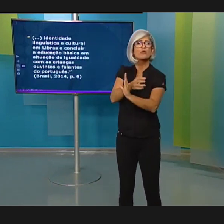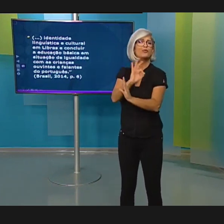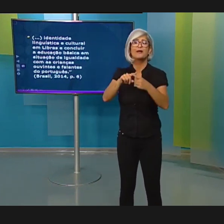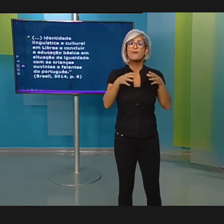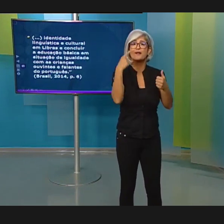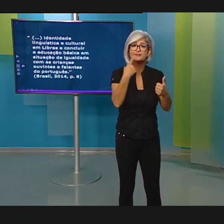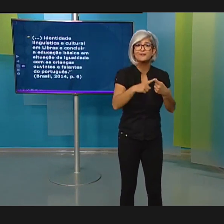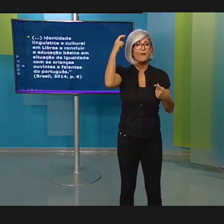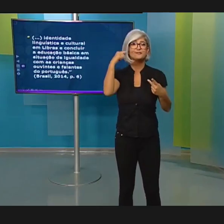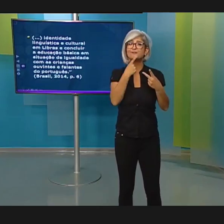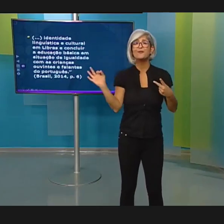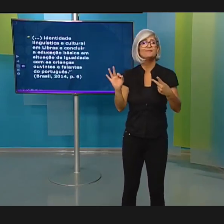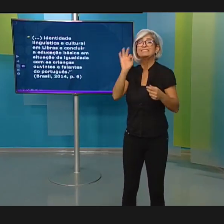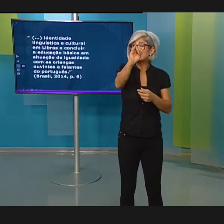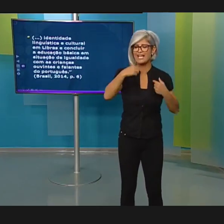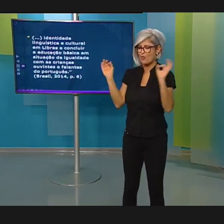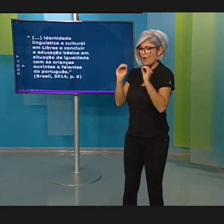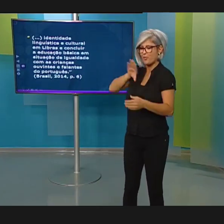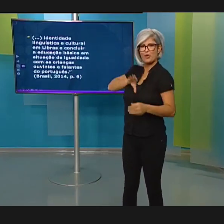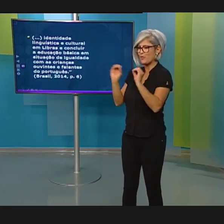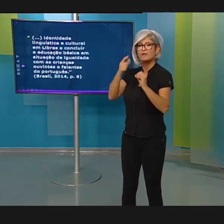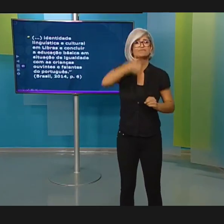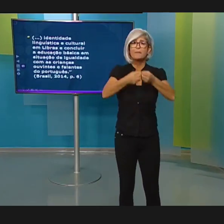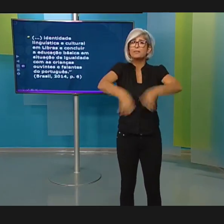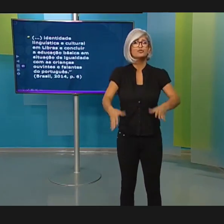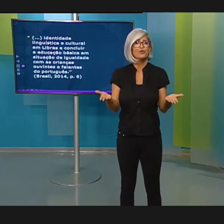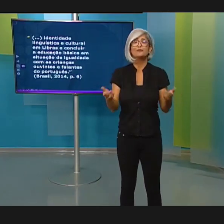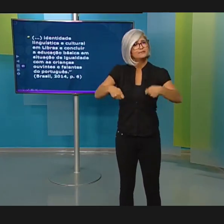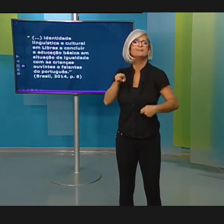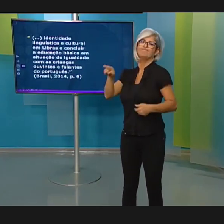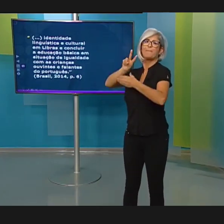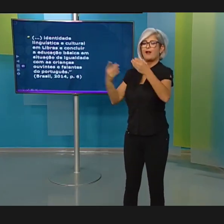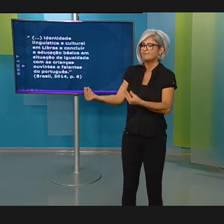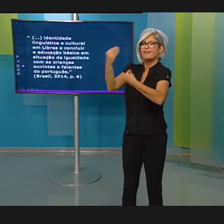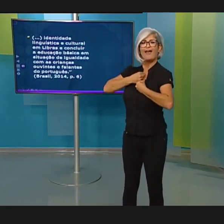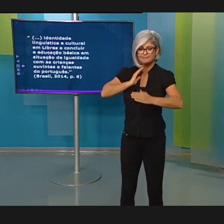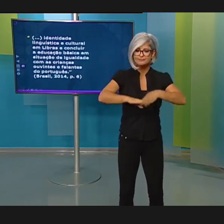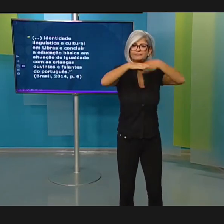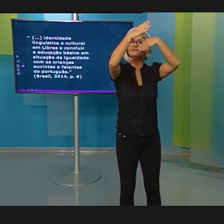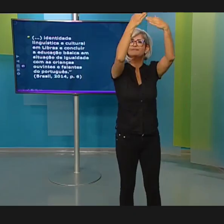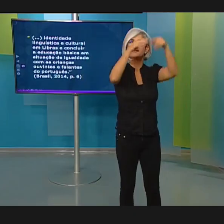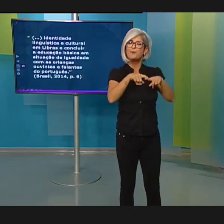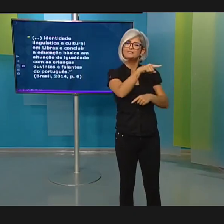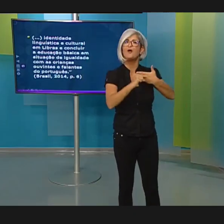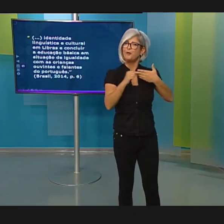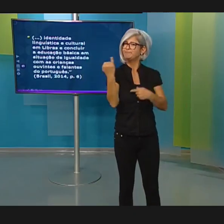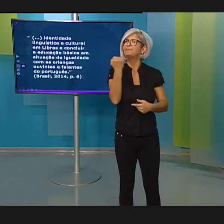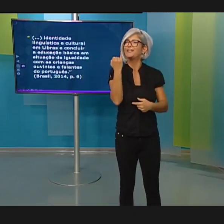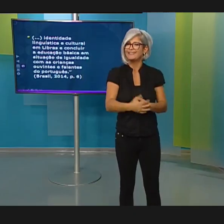proposta bilíngue, essa comunicação, a comunidade surda e a cultura surda vai, então, apresentar muitos prejuízos. É importante que haja, então, essa proposta de educação bilíngue para